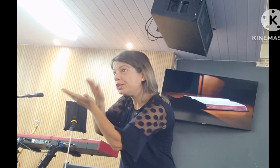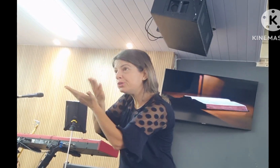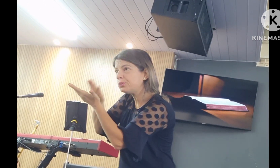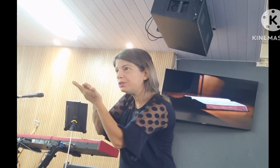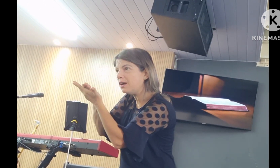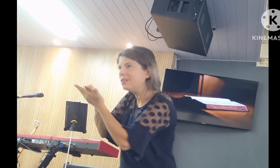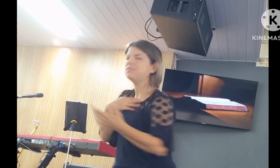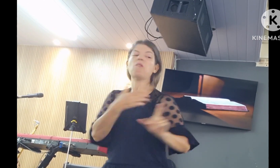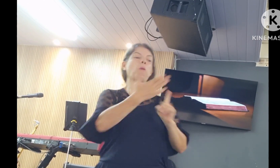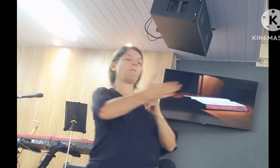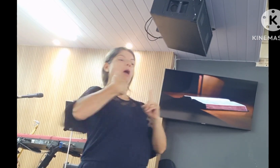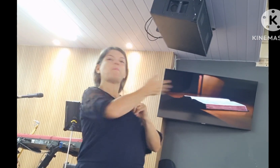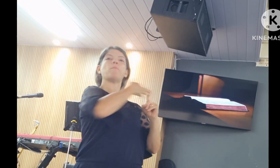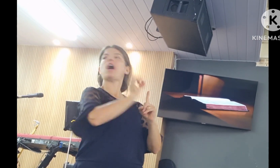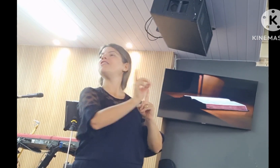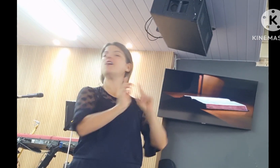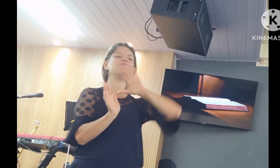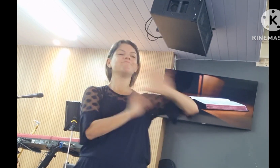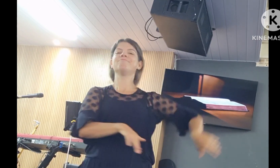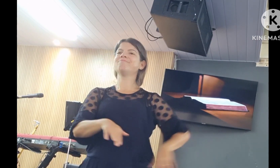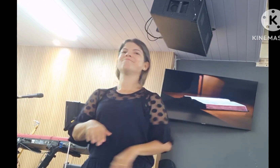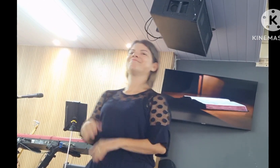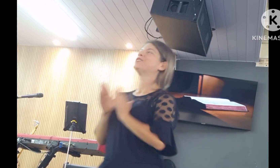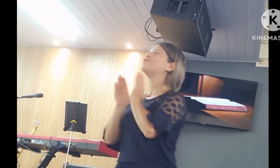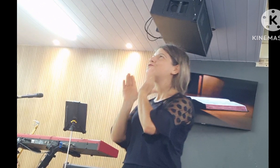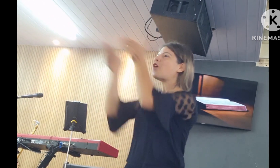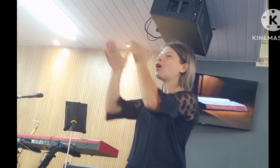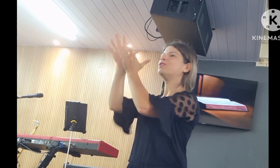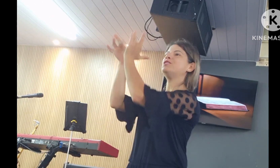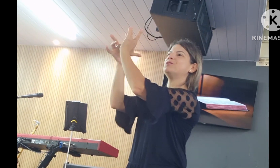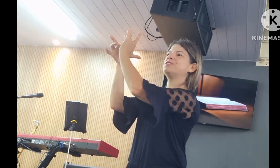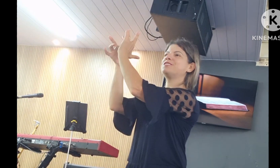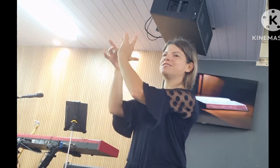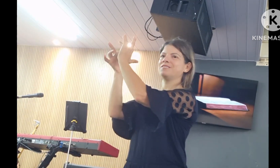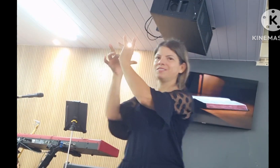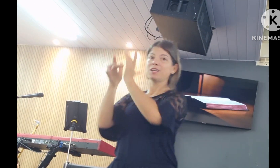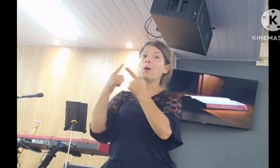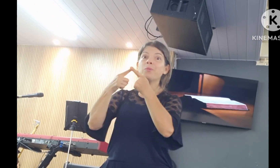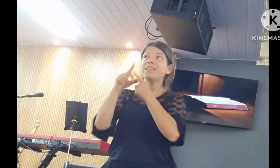Mas eu posso sempre declarar, o Senhor é o meu pastor e nada me faltará.